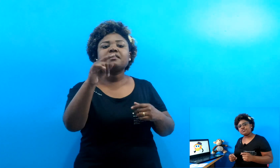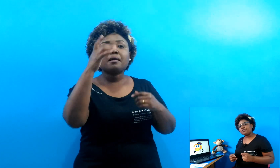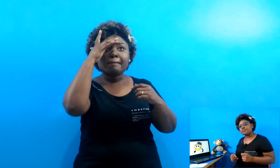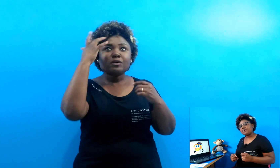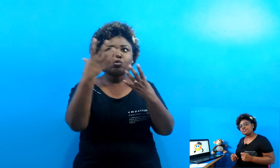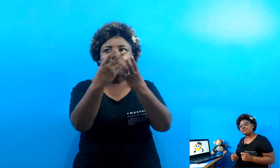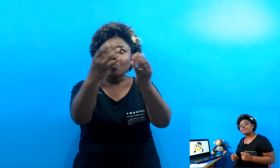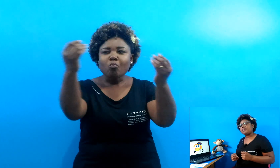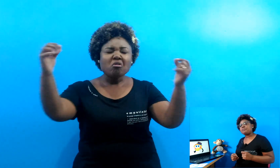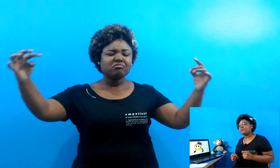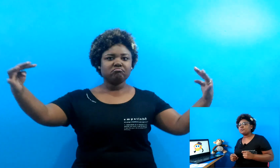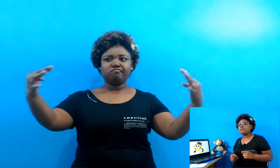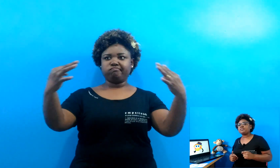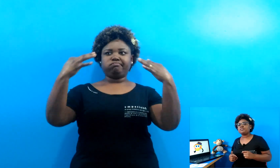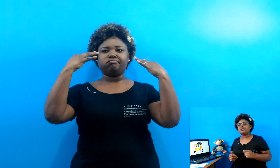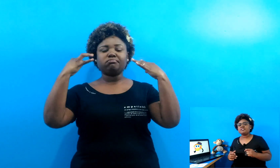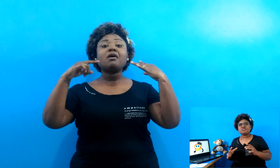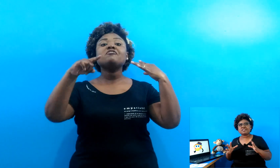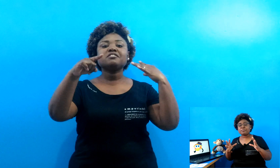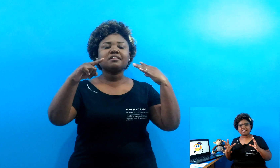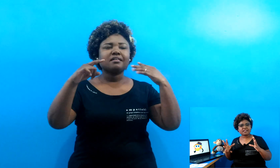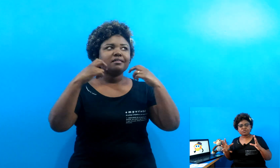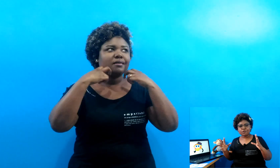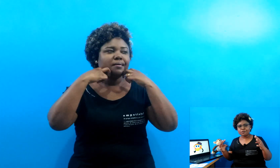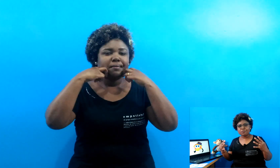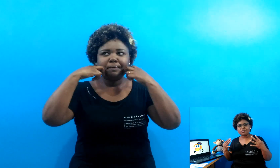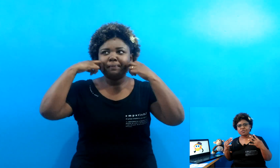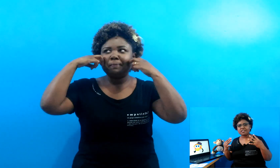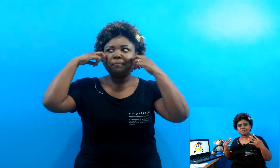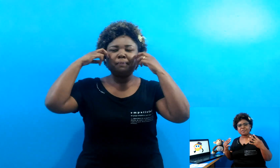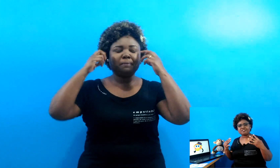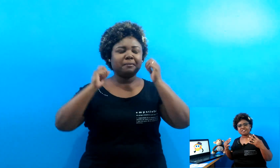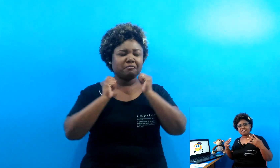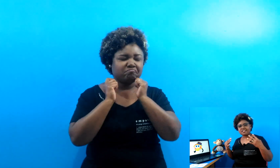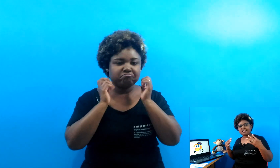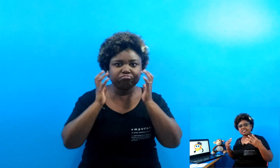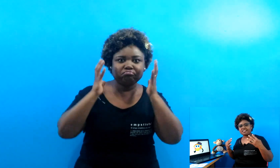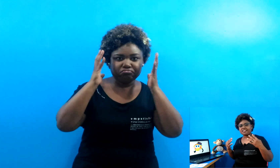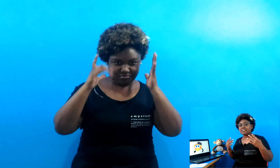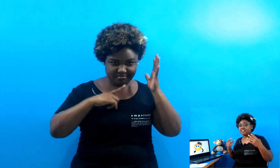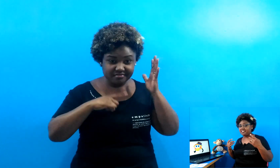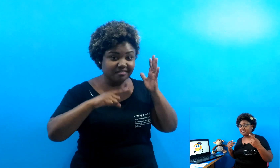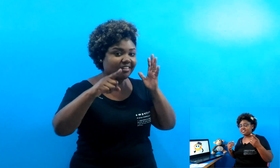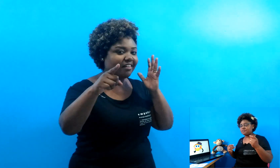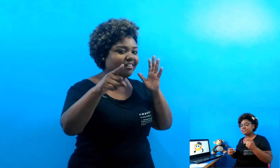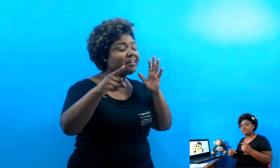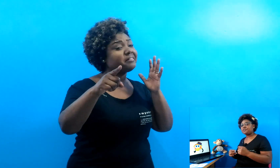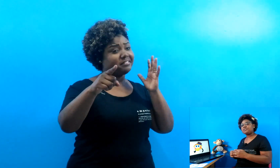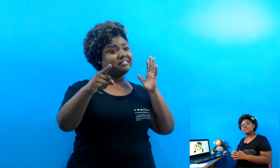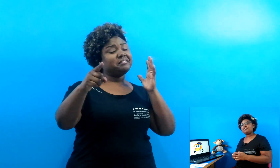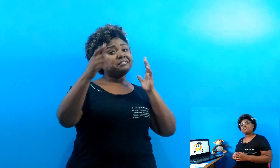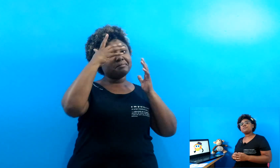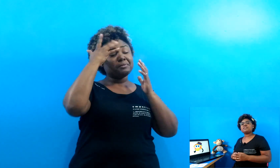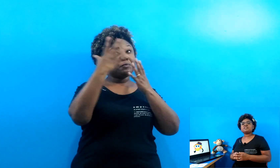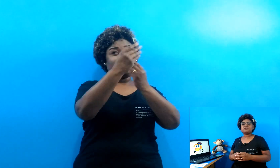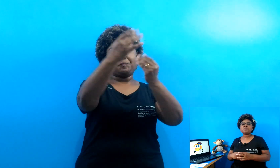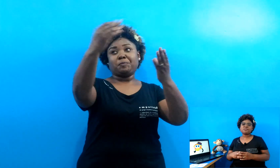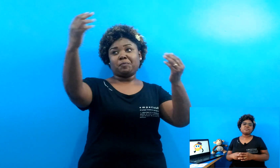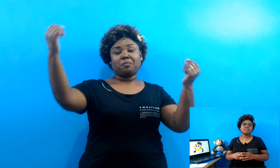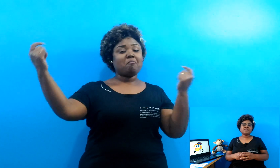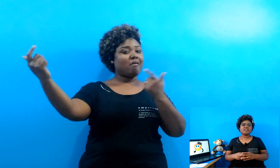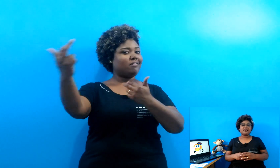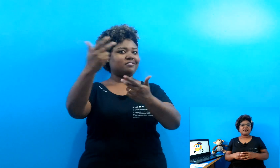Você tem dificuldade de falar em público? De saber que está todo mundo olhando para você? Essa é uma dificuldade de